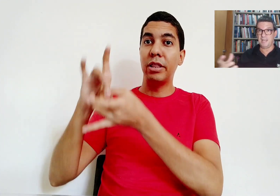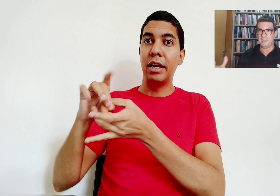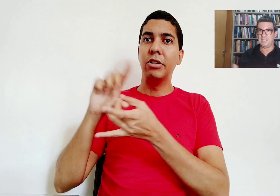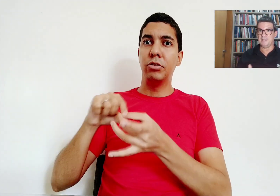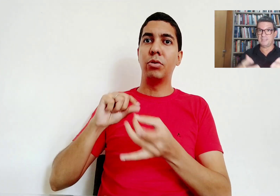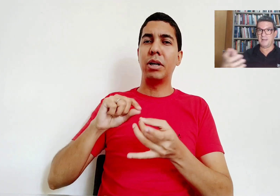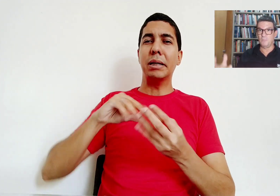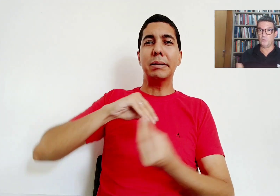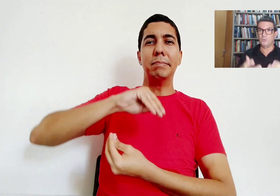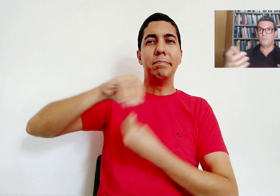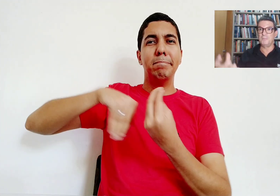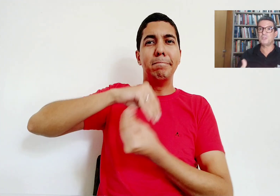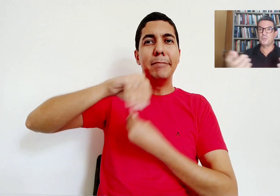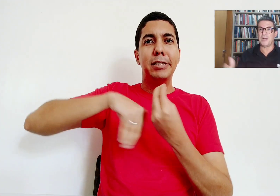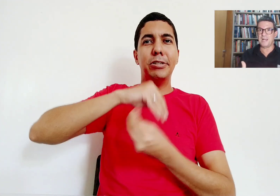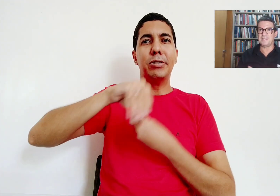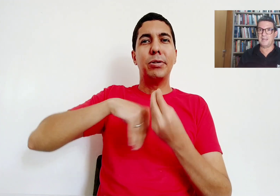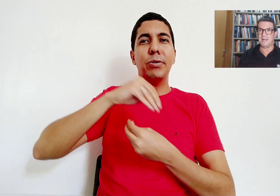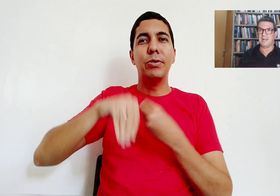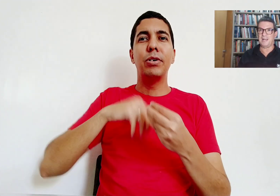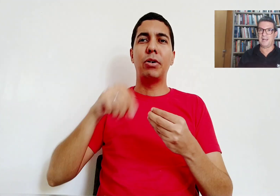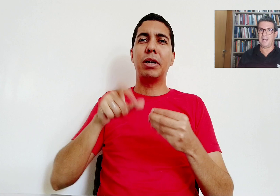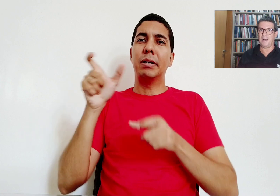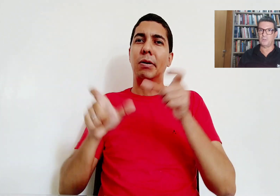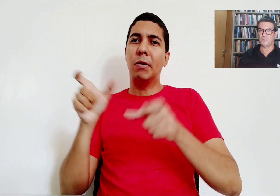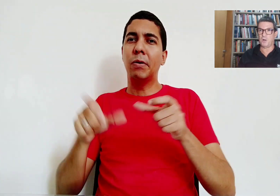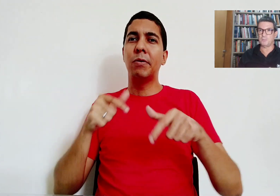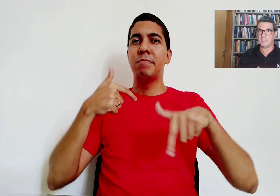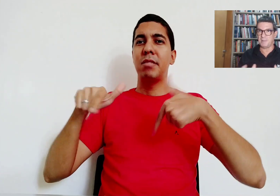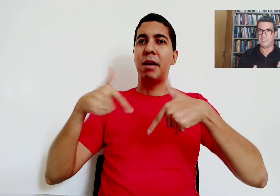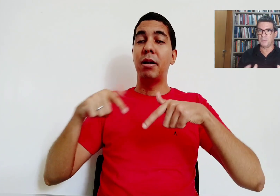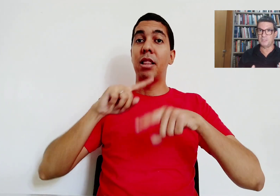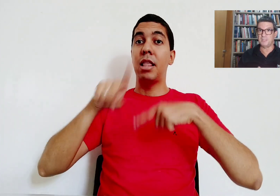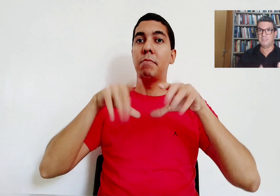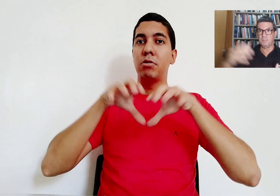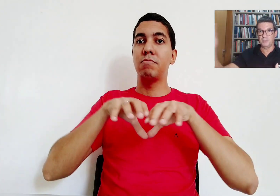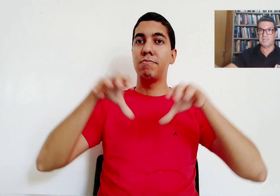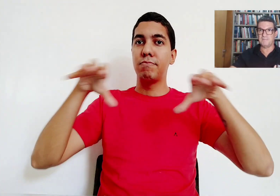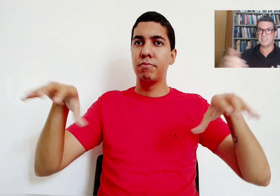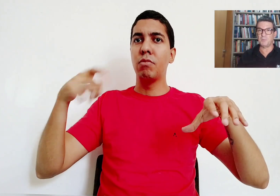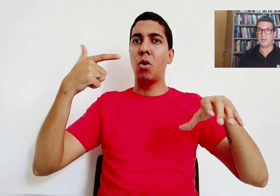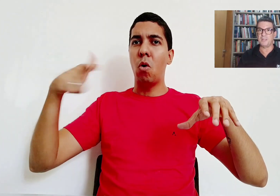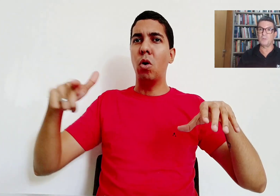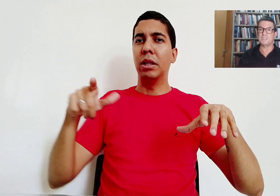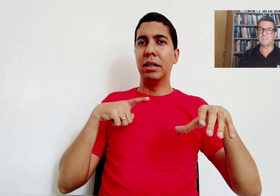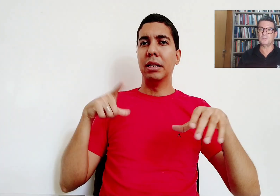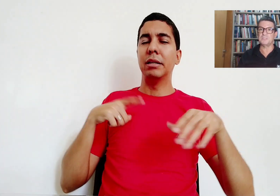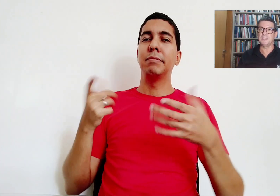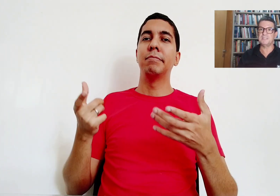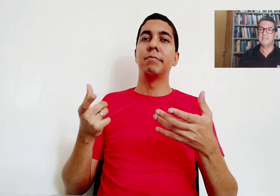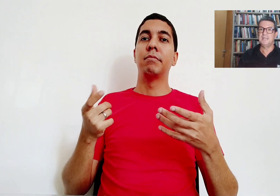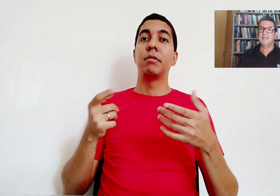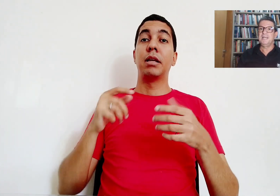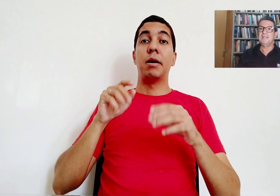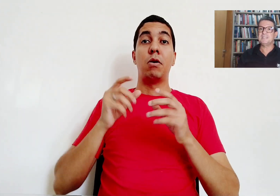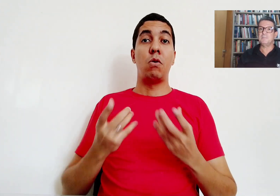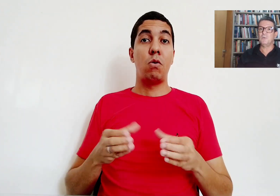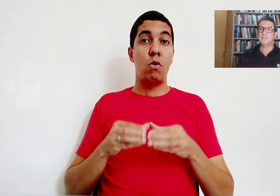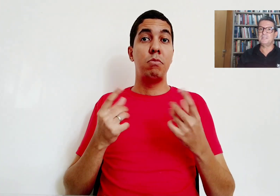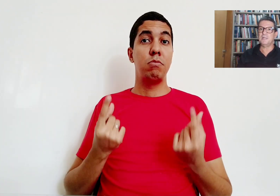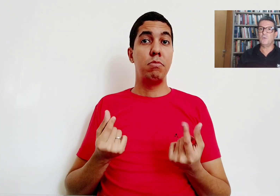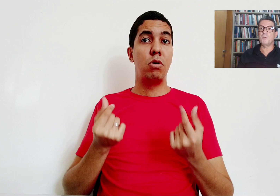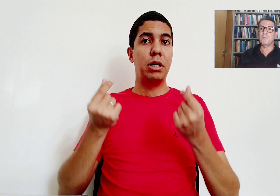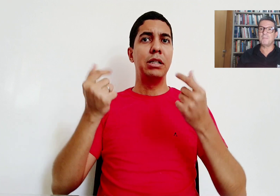ela está muito misturada aos próprios trabalhadores, que depois ela vai explorar em outra circunstância, e